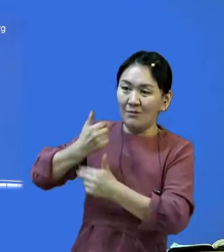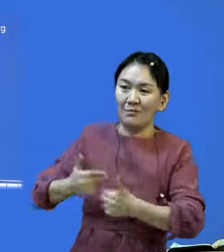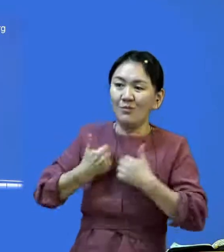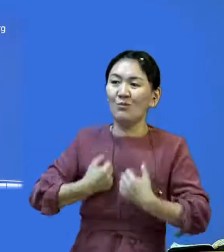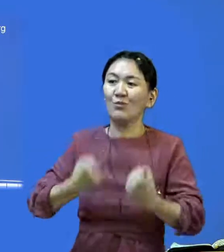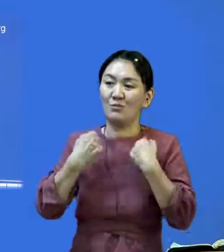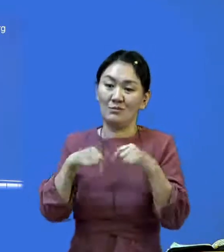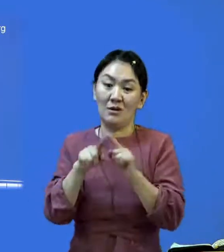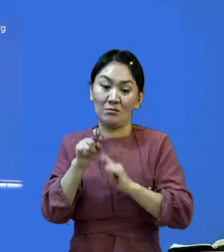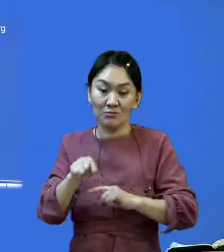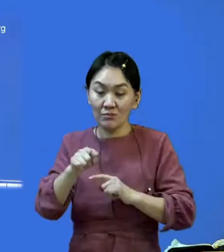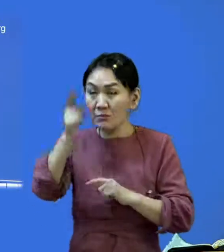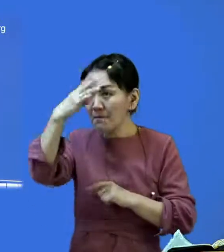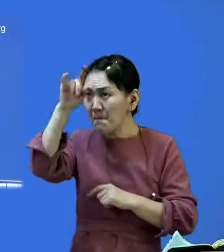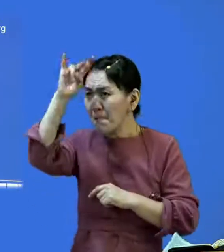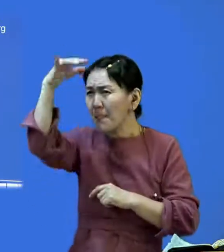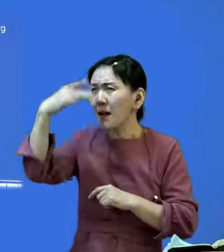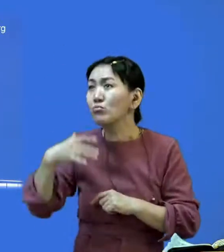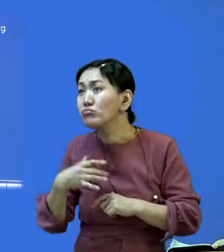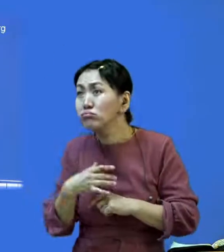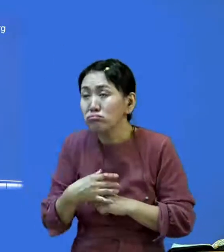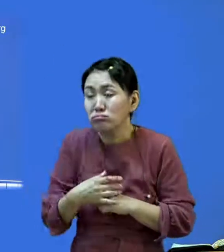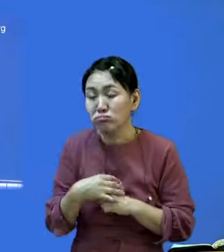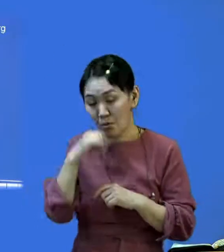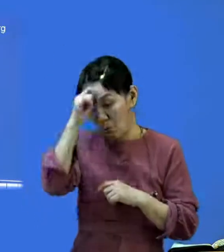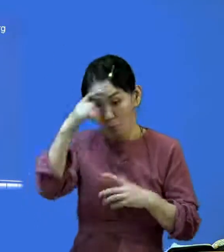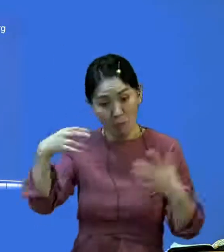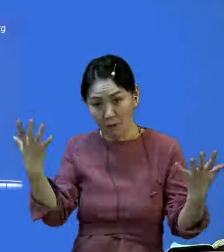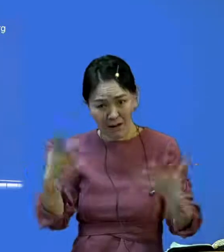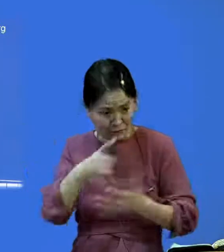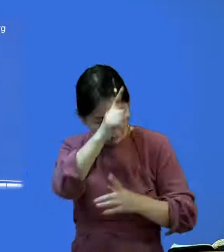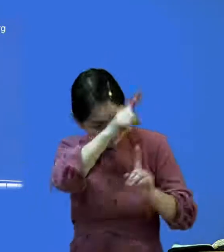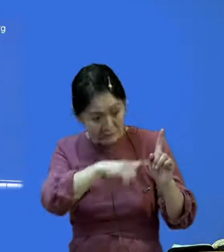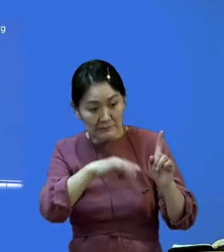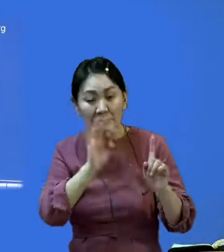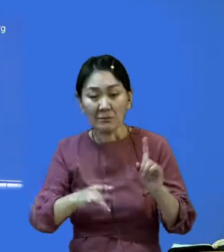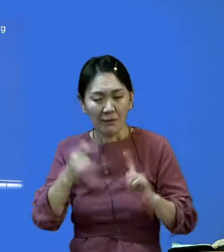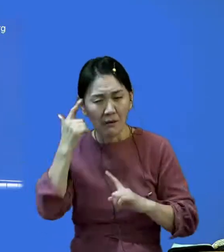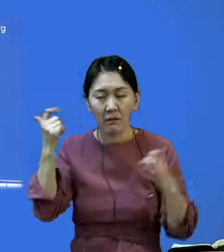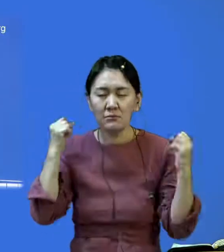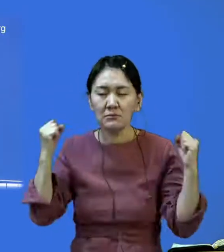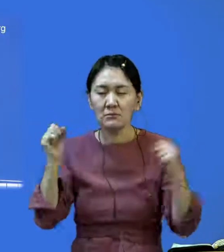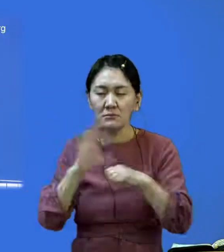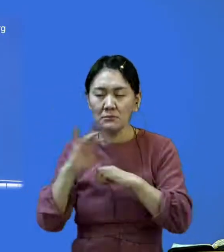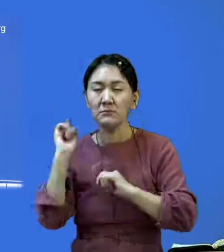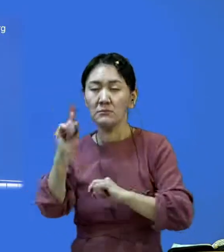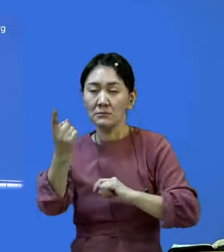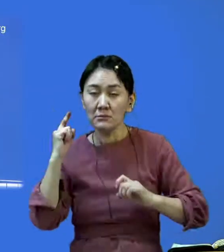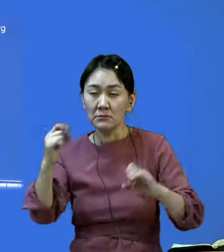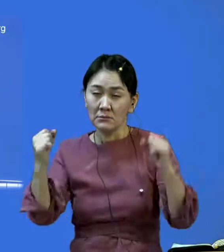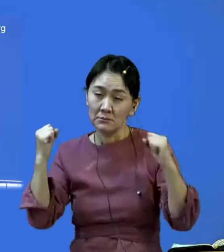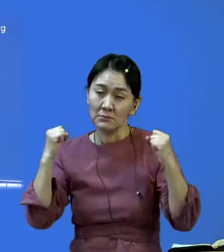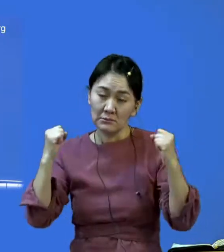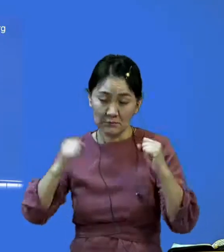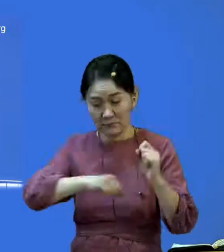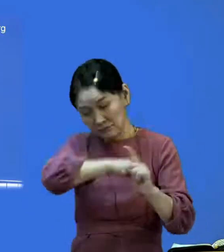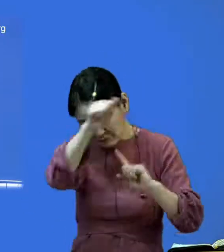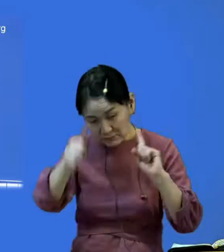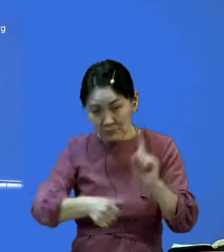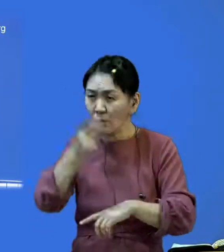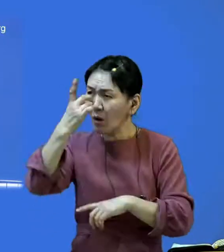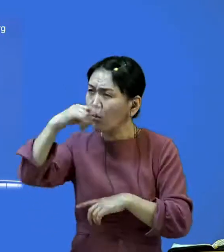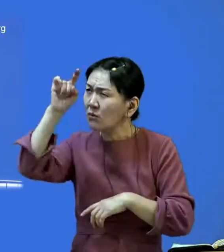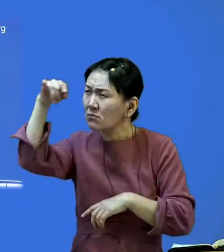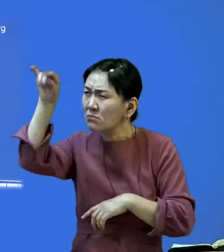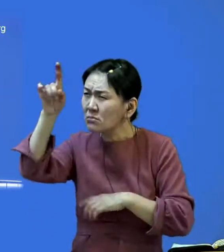Бурхны нэгүслийг ухаарч чадаагүй хүмүүс бол хичнээн шашинлаг амьдралаар хичнээн гүлэн амьдрсан ч үнэхээр